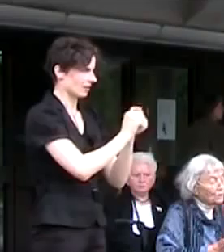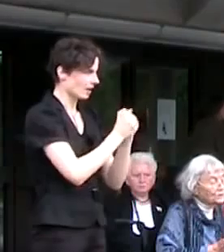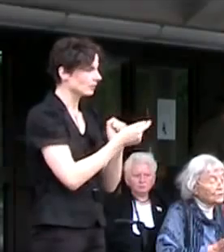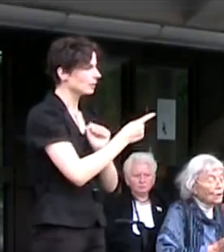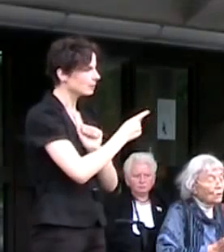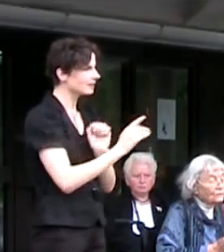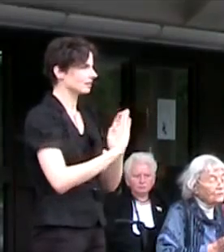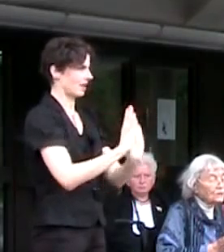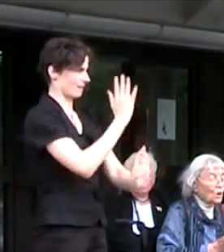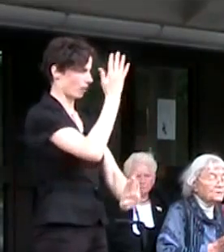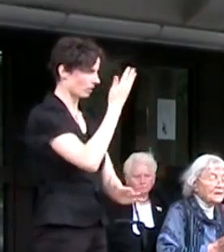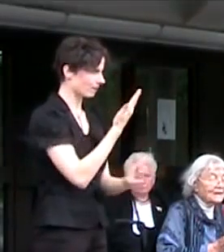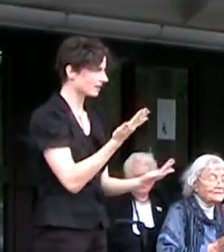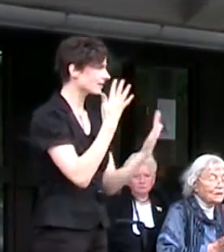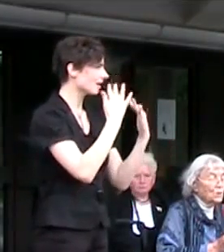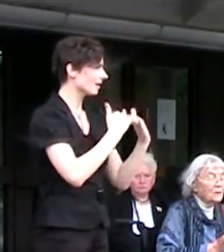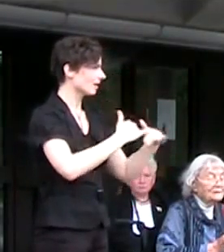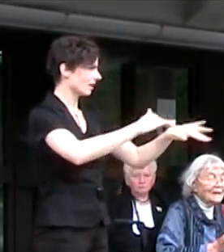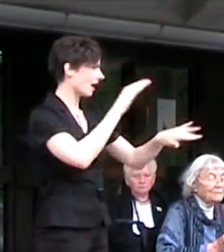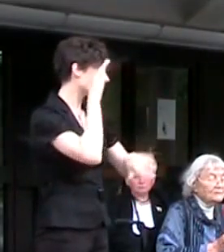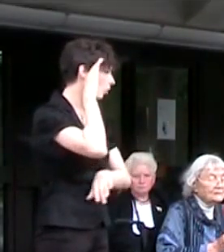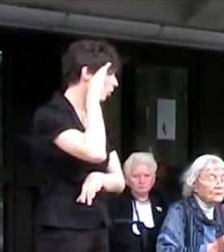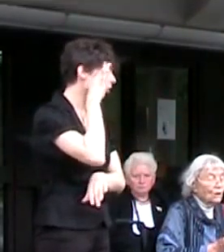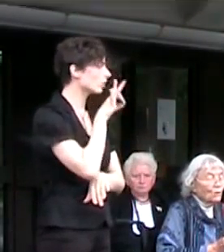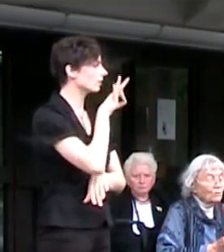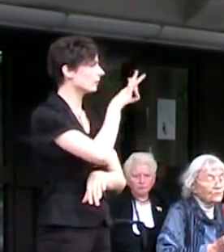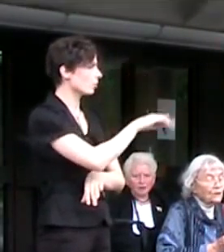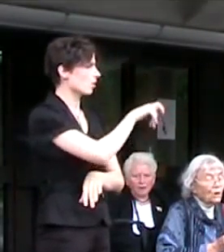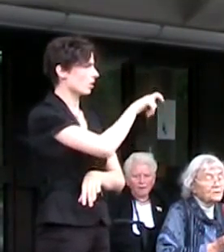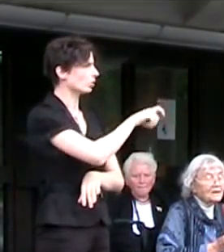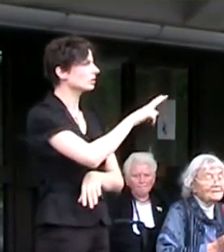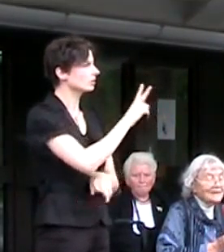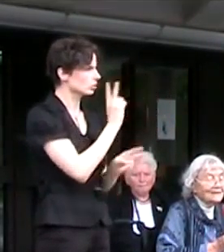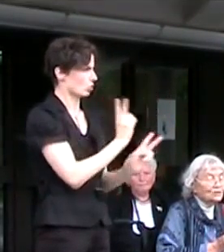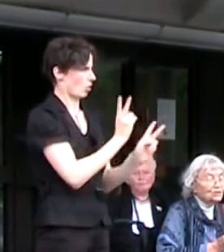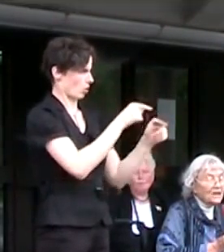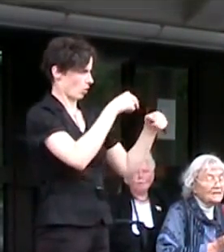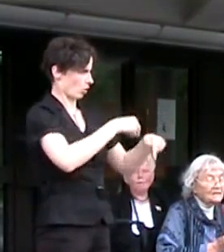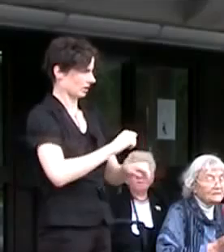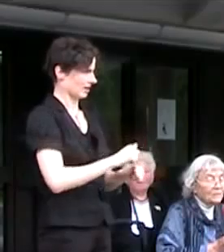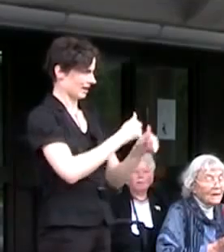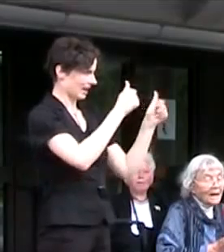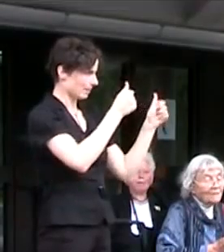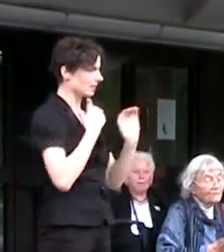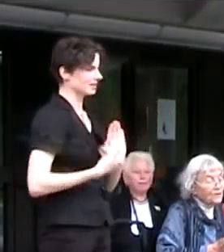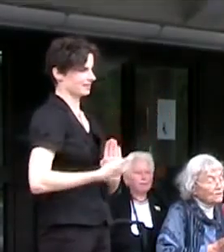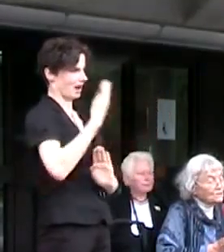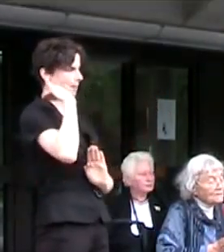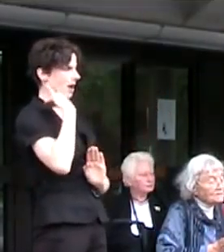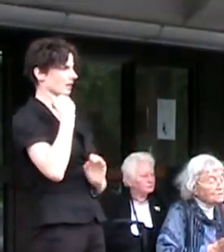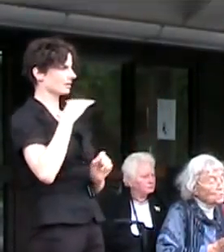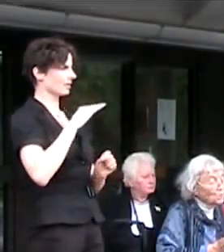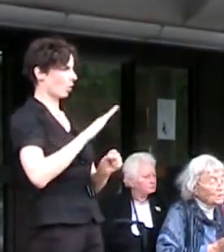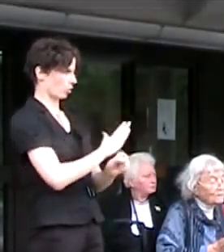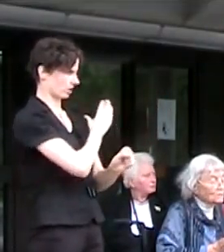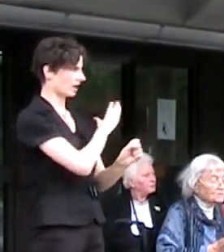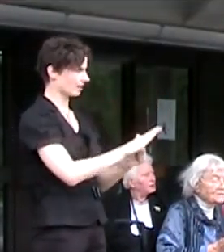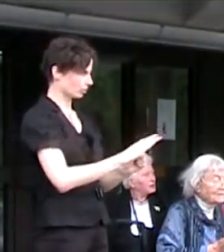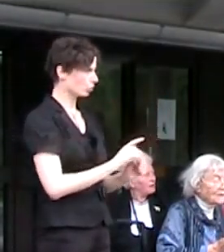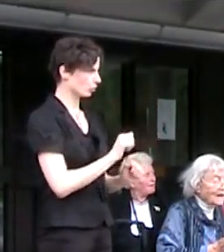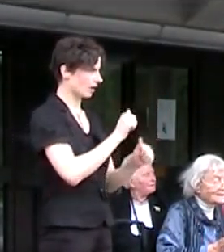für uns und für die Euthanasie-Überlebenden und für die Euthanasie-Geschädigten am 24.